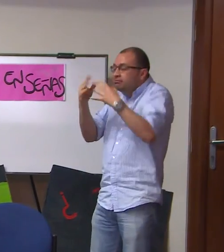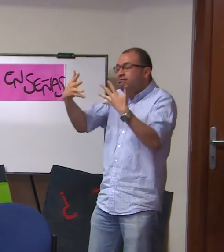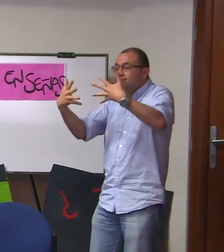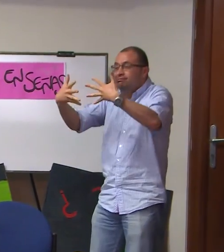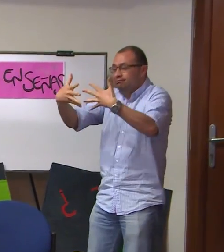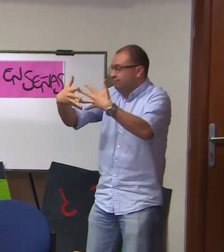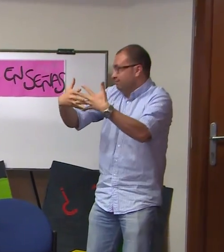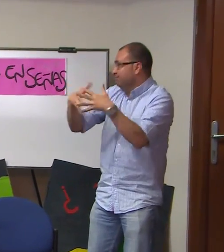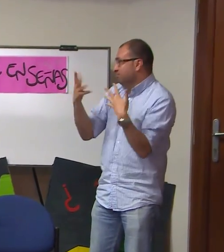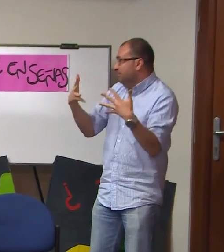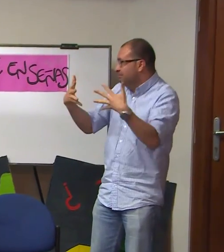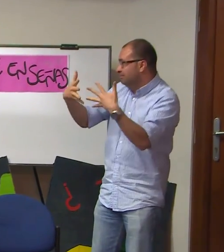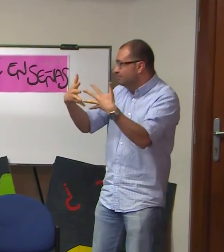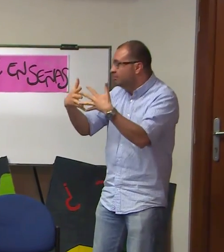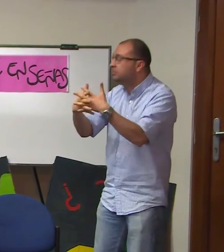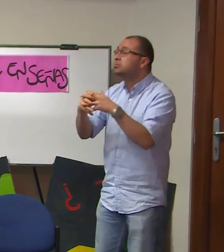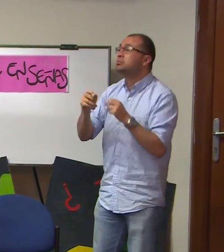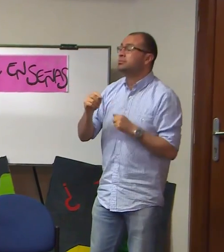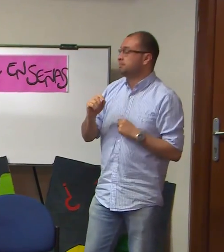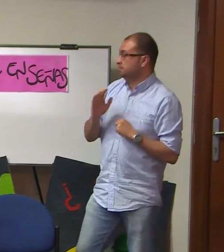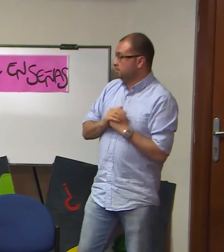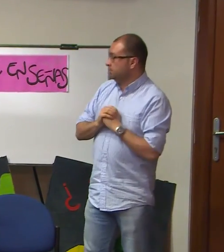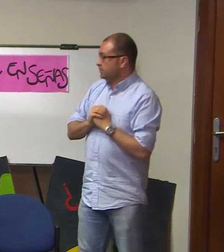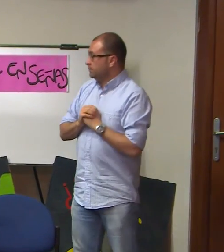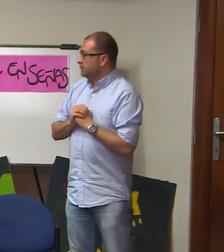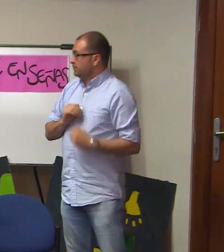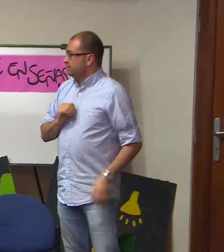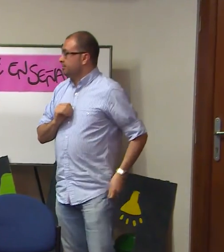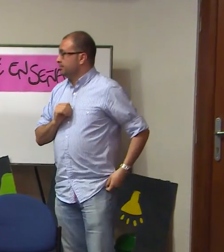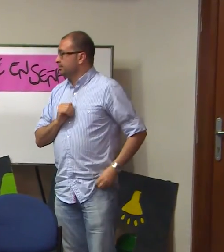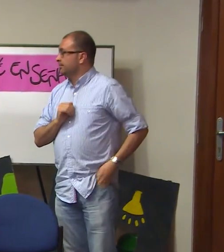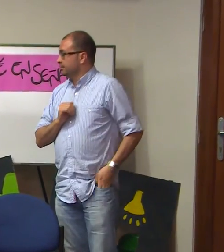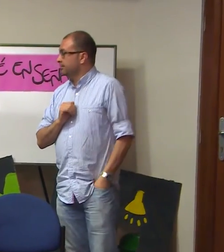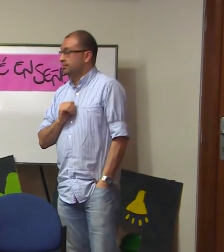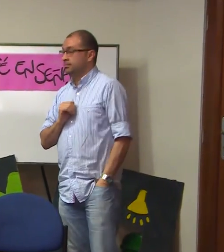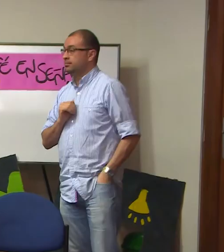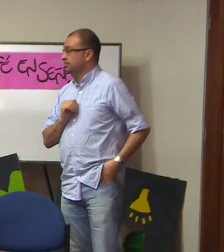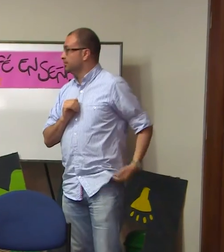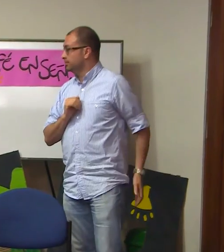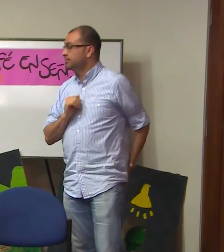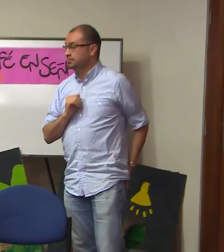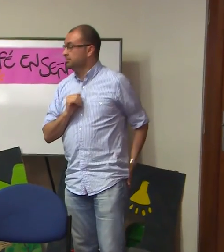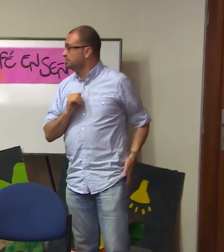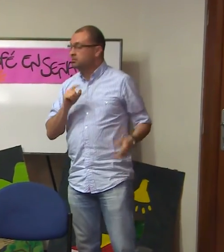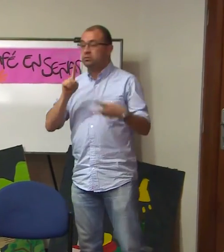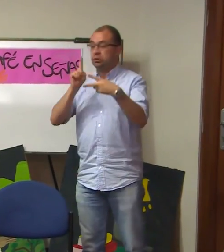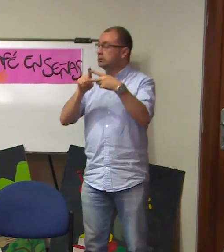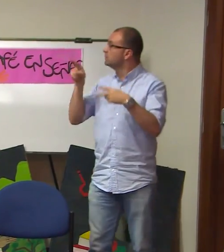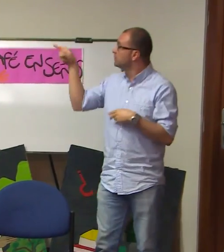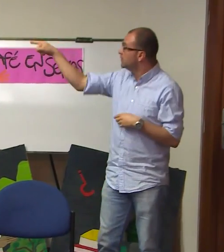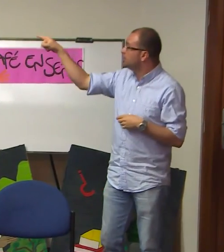nos hacía la profe Marta frente a cómo cambiar como maestros.